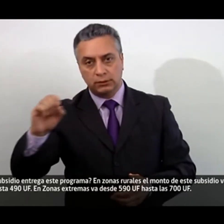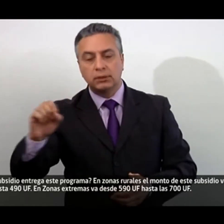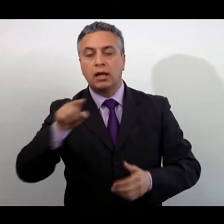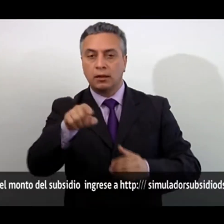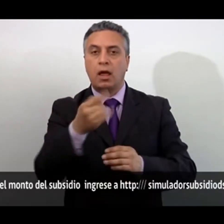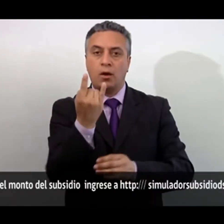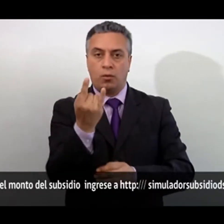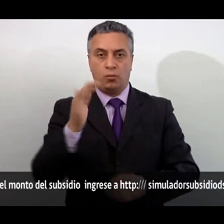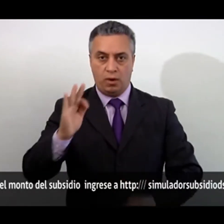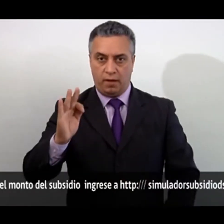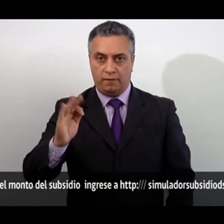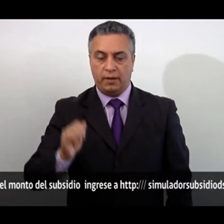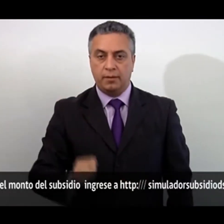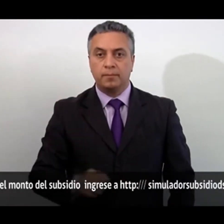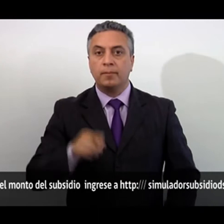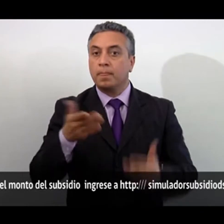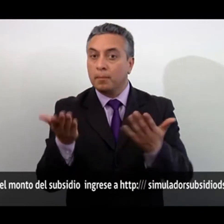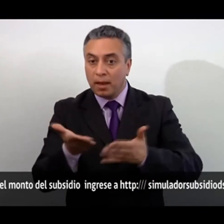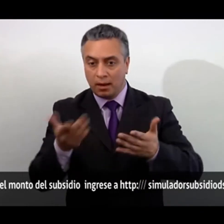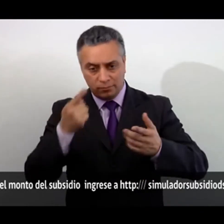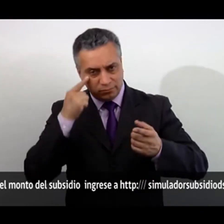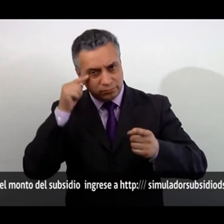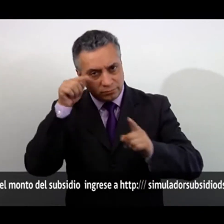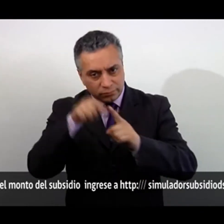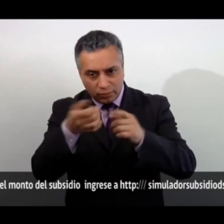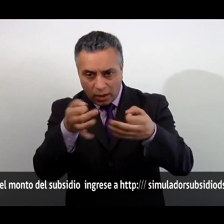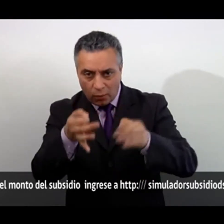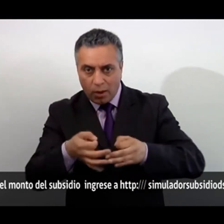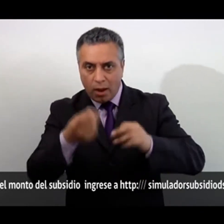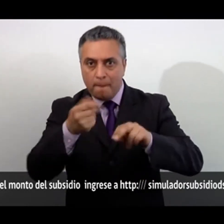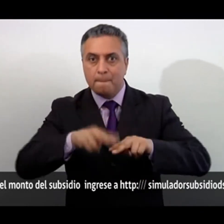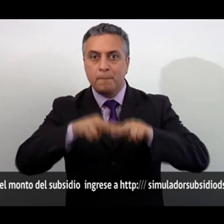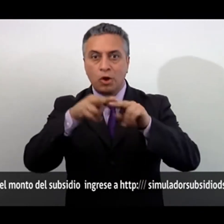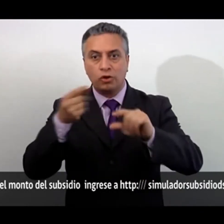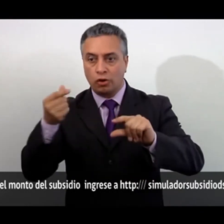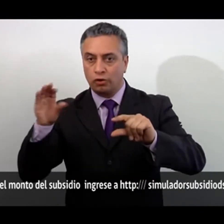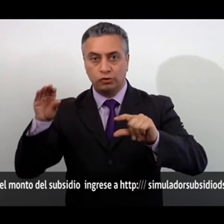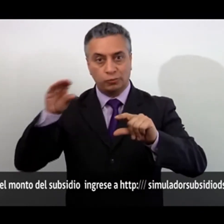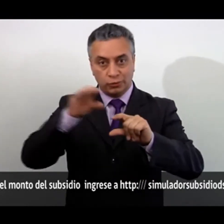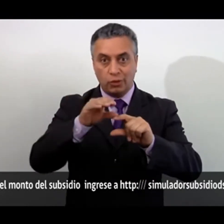fomento. Para calcular el monto del subsidio, ingrese a